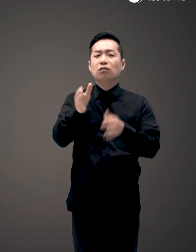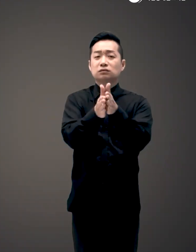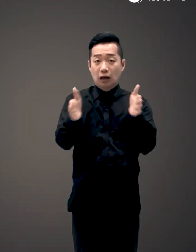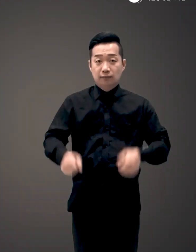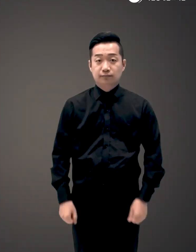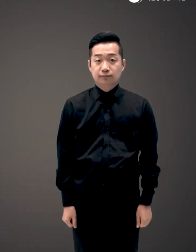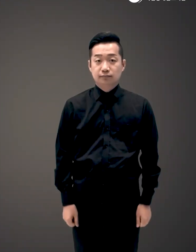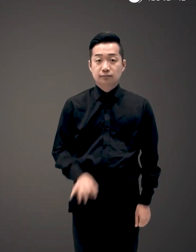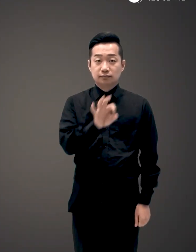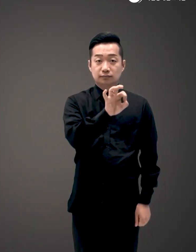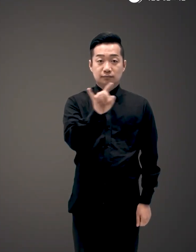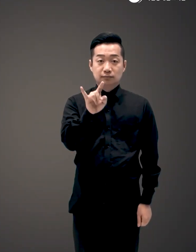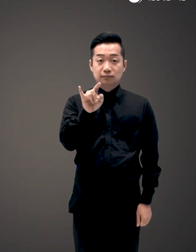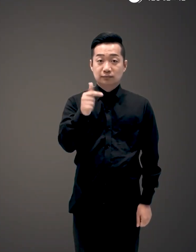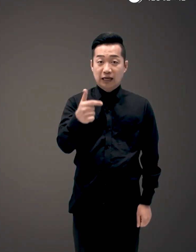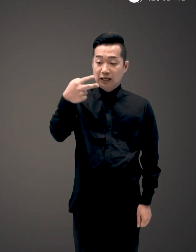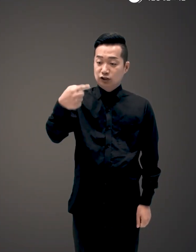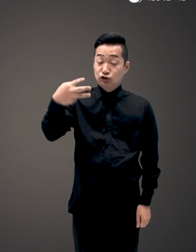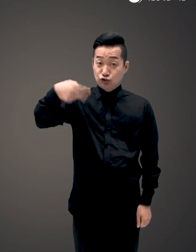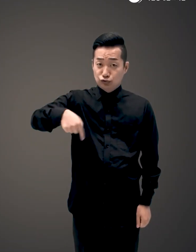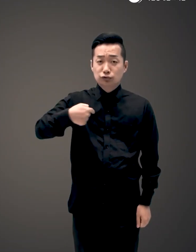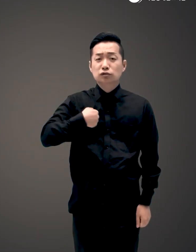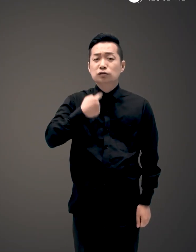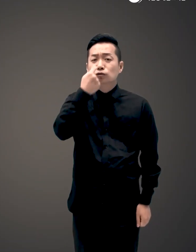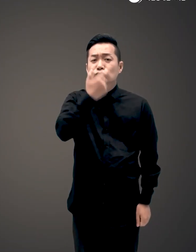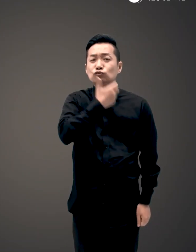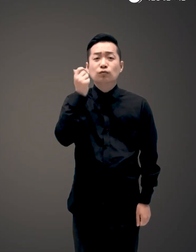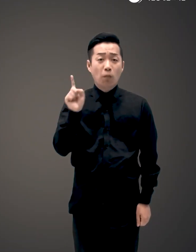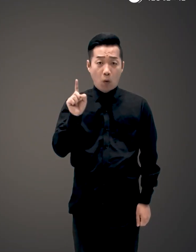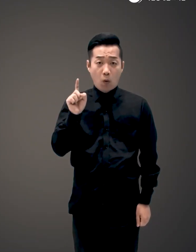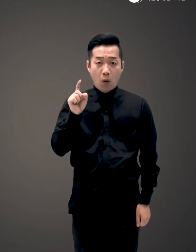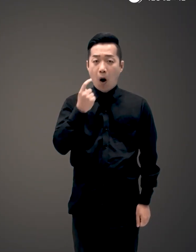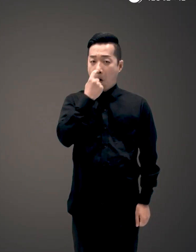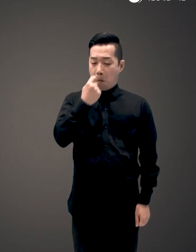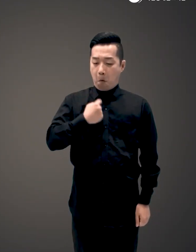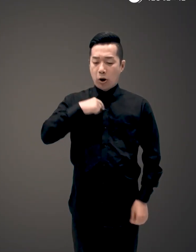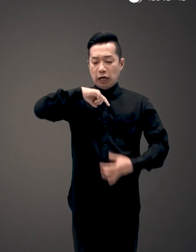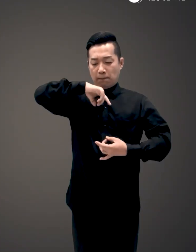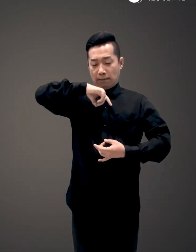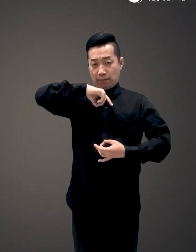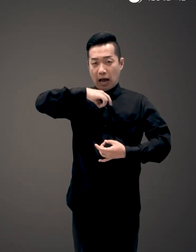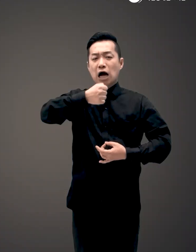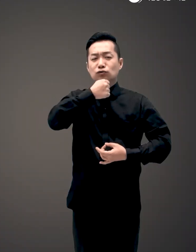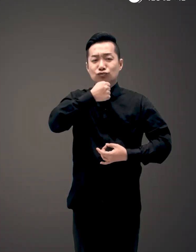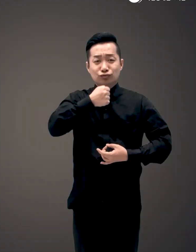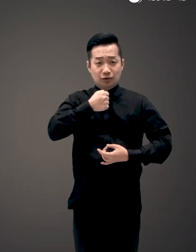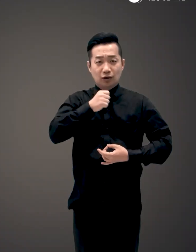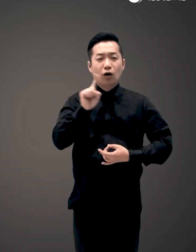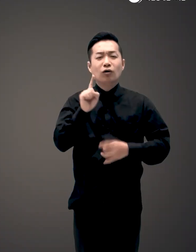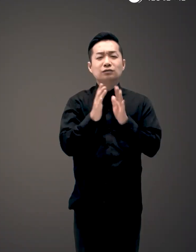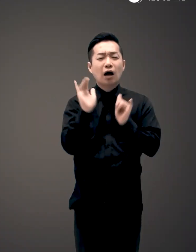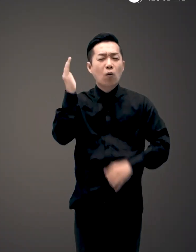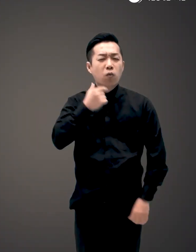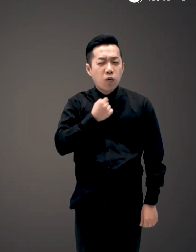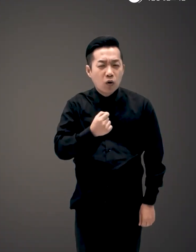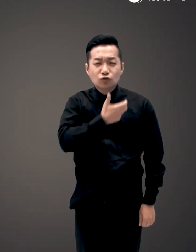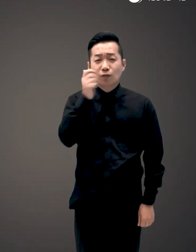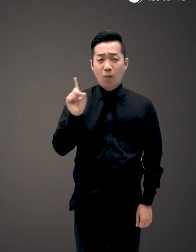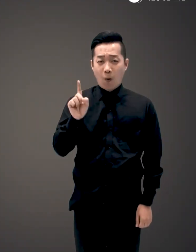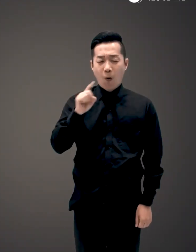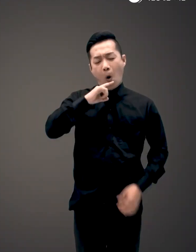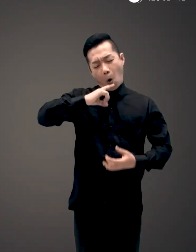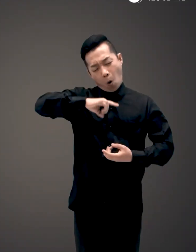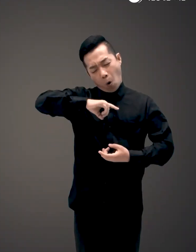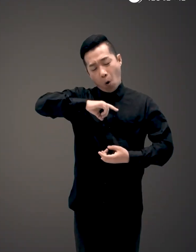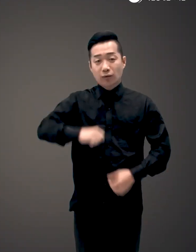시작을 하거든요. 앤드류, 너의 꿈은 뭐야? 그러면서 제가 셀프 인터뷰를 해요. 어떤 사람이 되고 싶어? 너의 꿈은 뭐야?